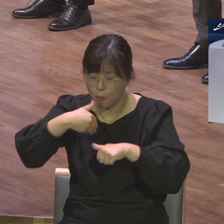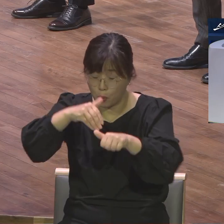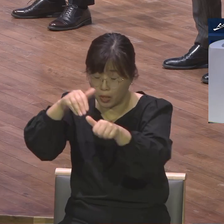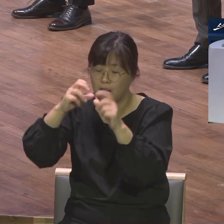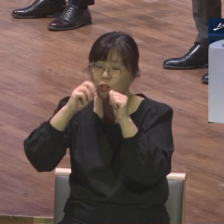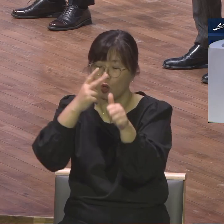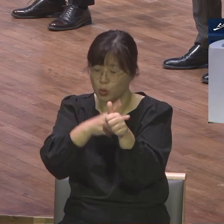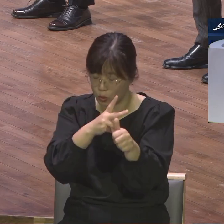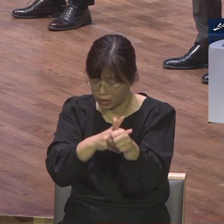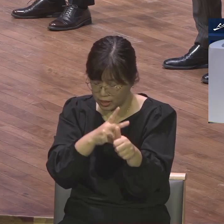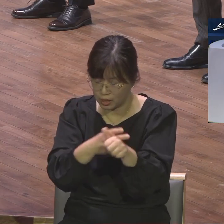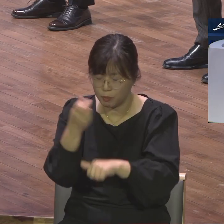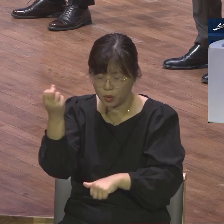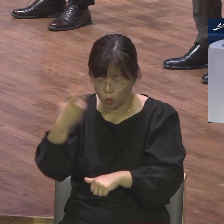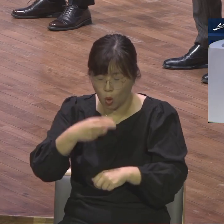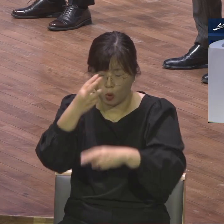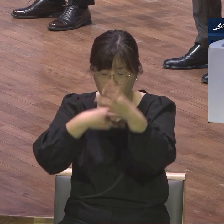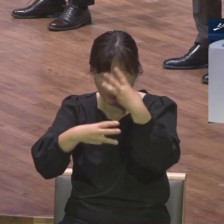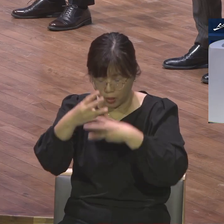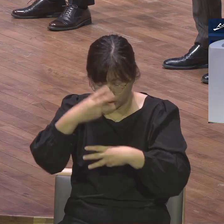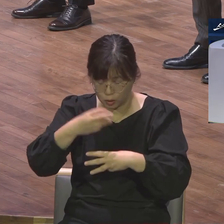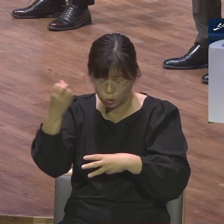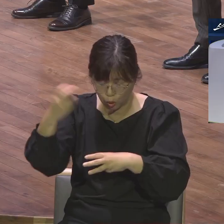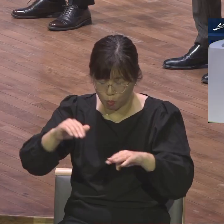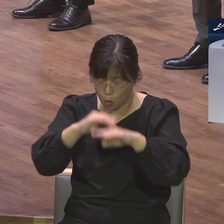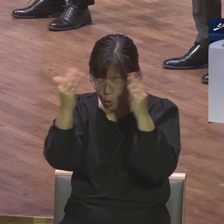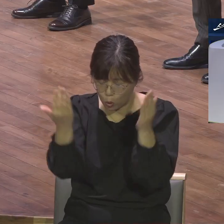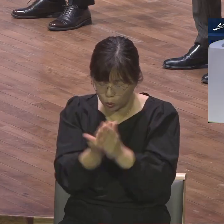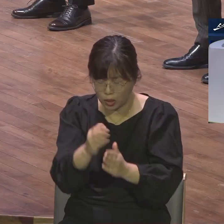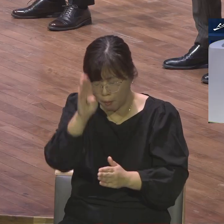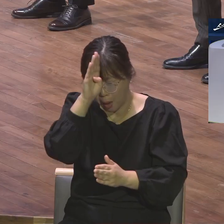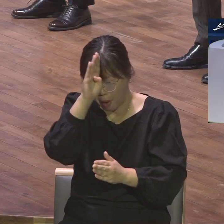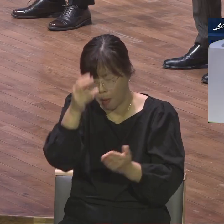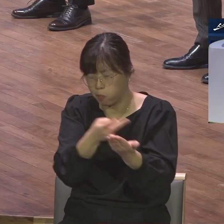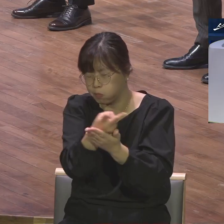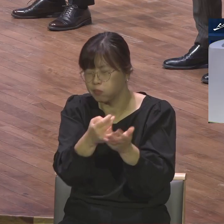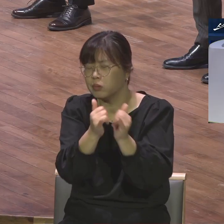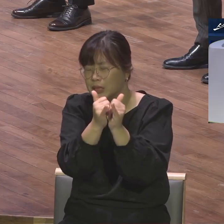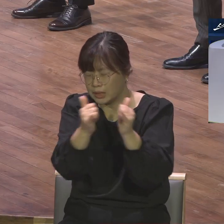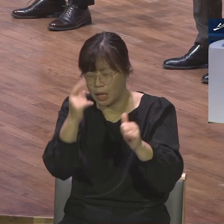협력 선교사님들과 또 모든 렘넌트들과 또 모든 환우들의 그 치유 위에